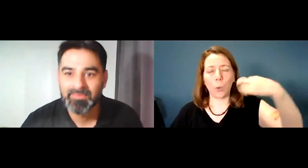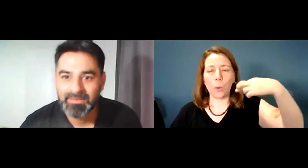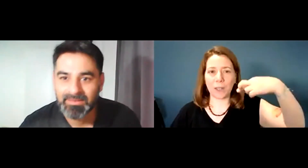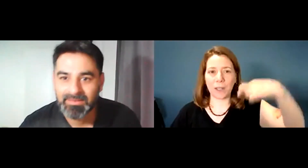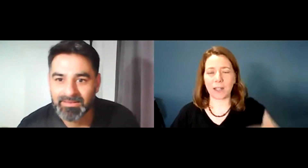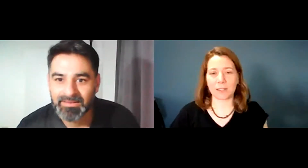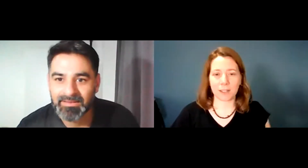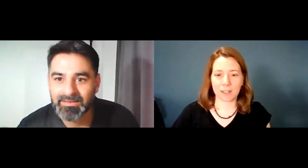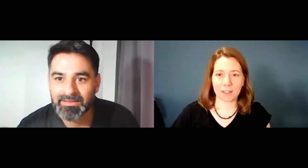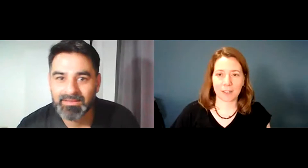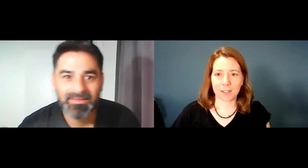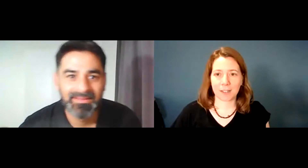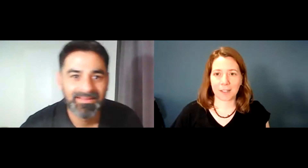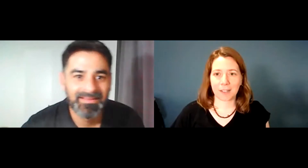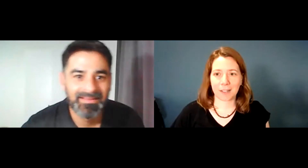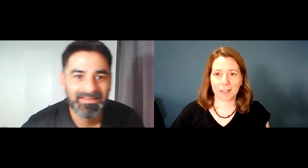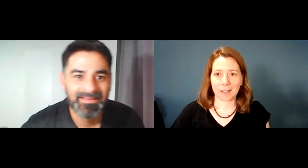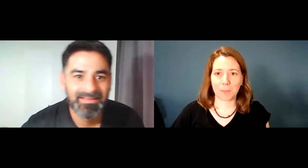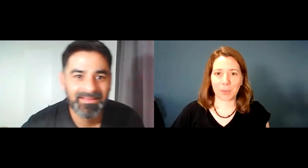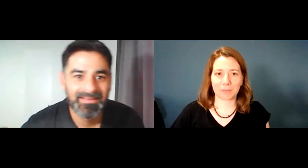up en inglés. Ah, up, está bien. Up.